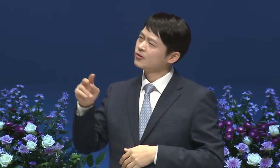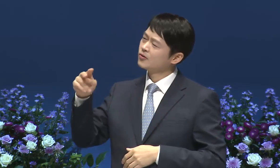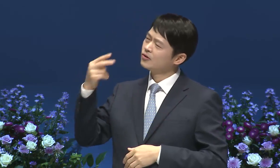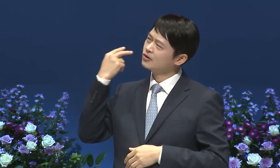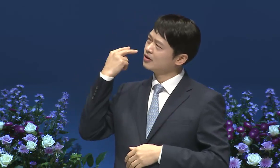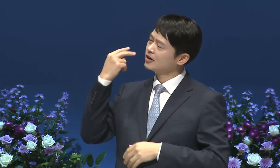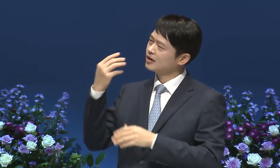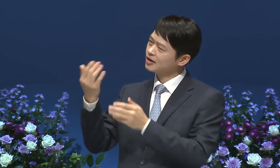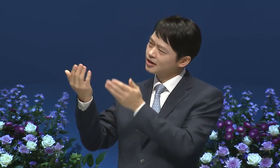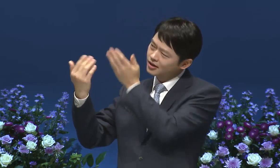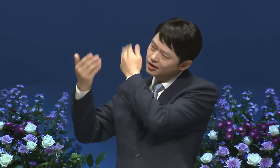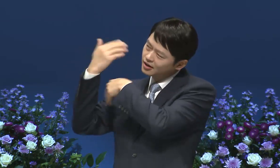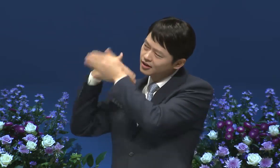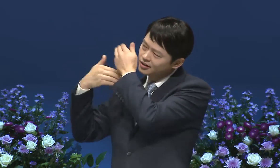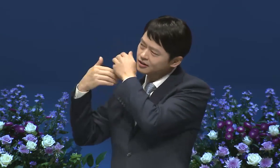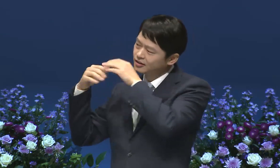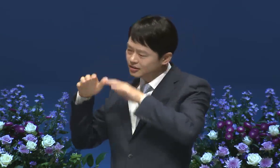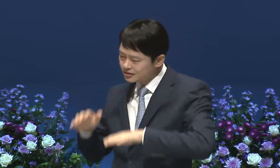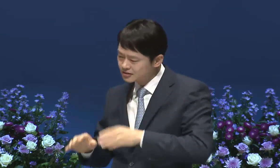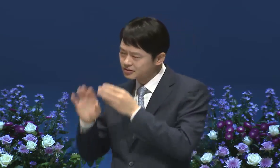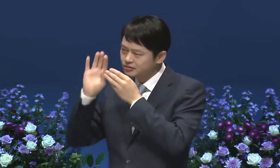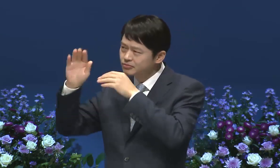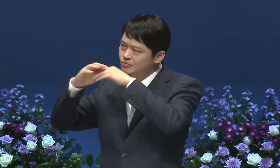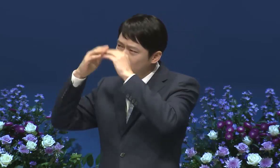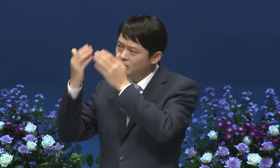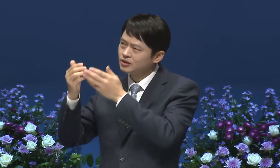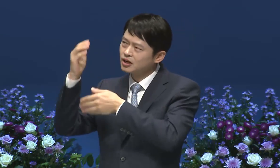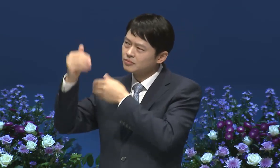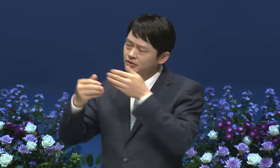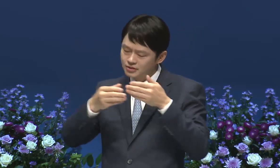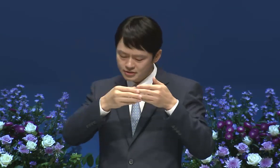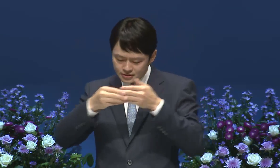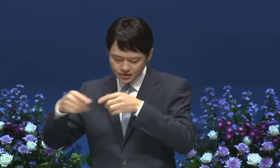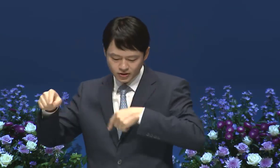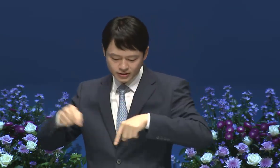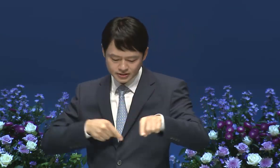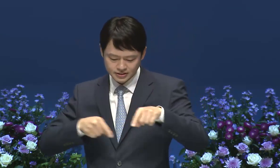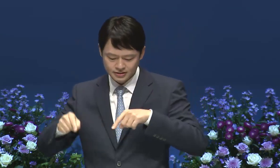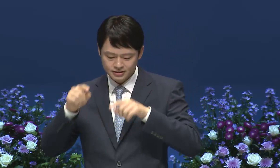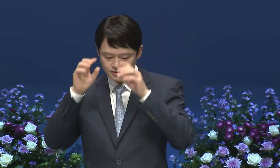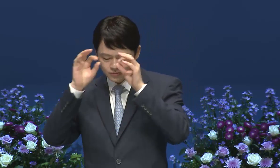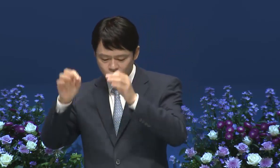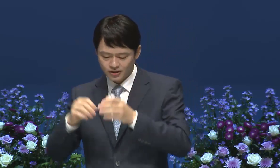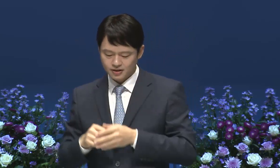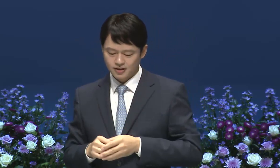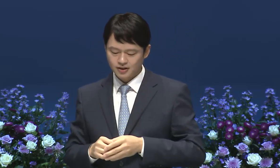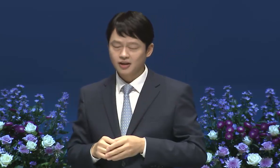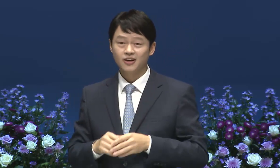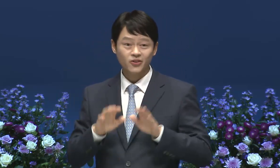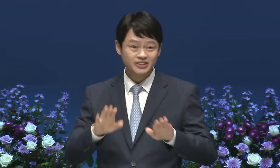하나님이 진행하시는 모든 언약의 여정들을 보게 되면서 과거, 현재, 미래 모든 것을 하나님께서